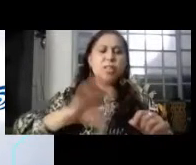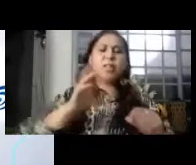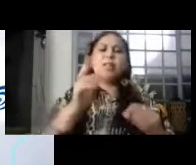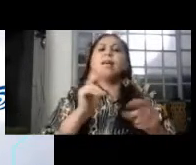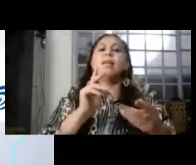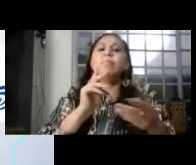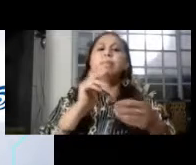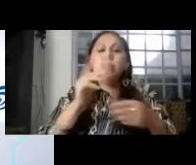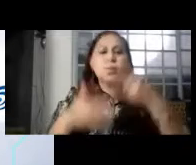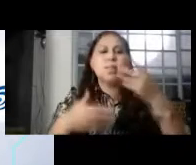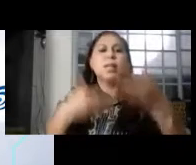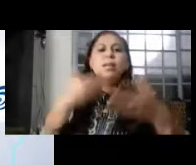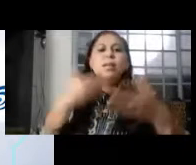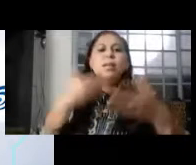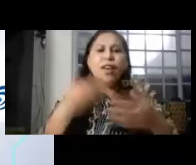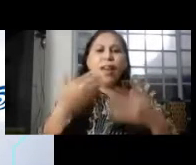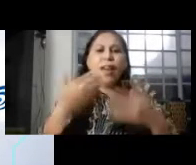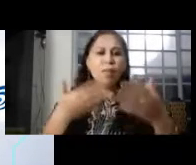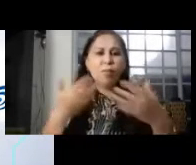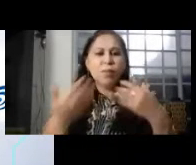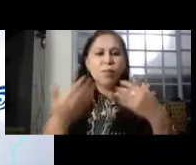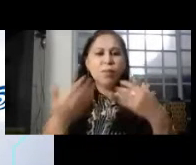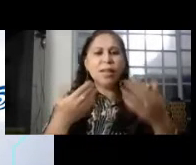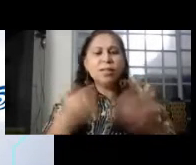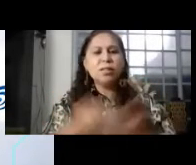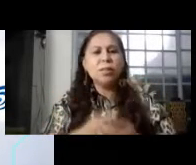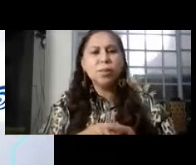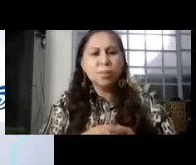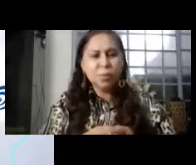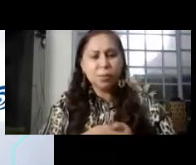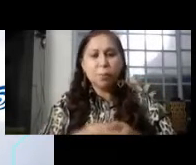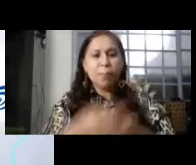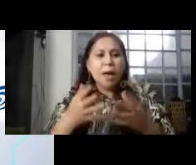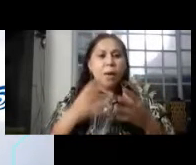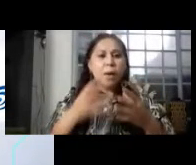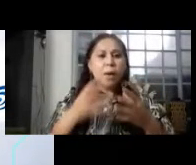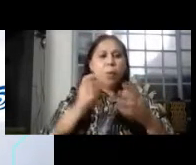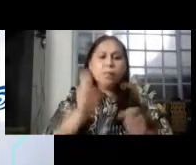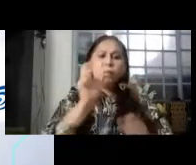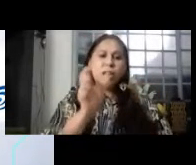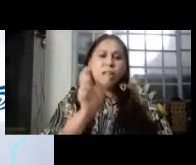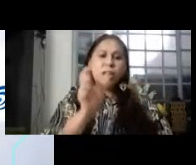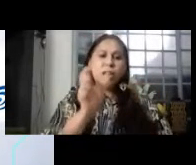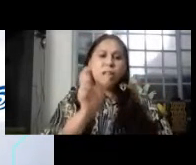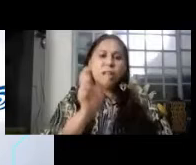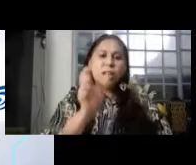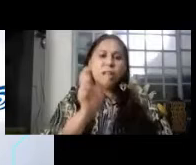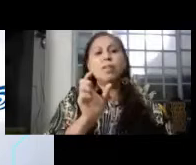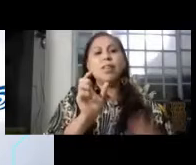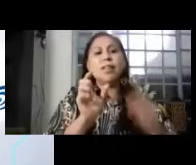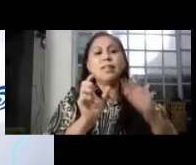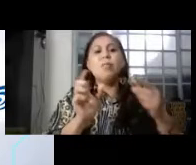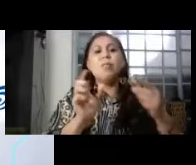gente está discursando, né? Falar, comunicar se chama o discurso. Quando chega numa parte que eu